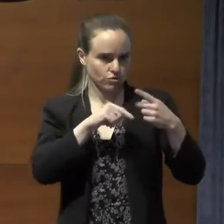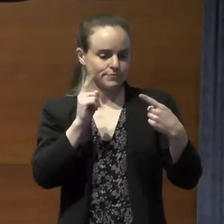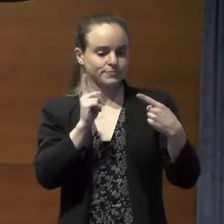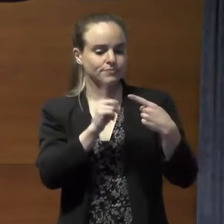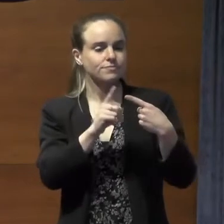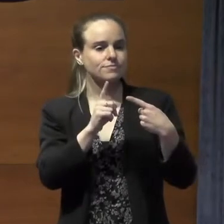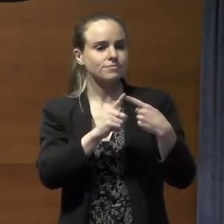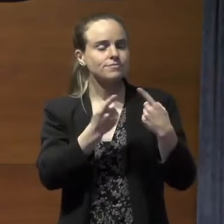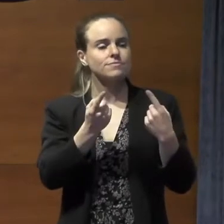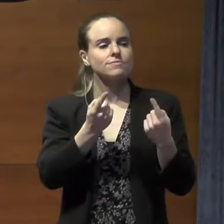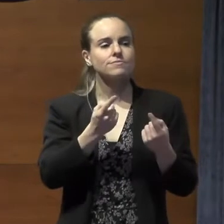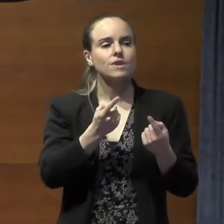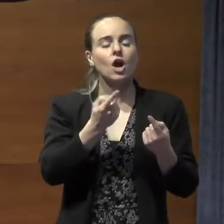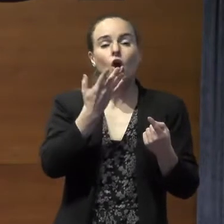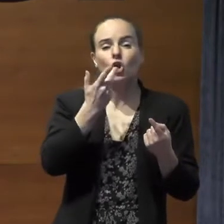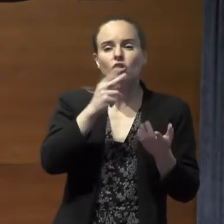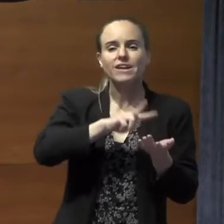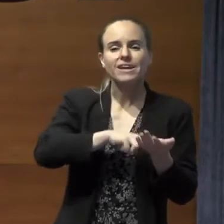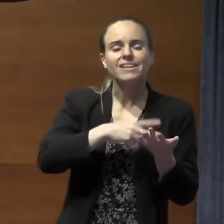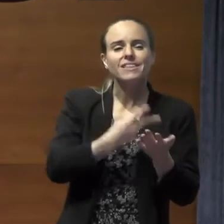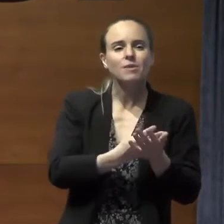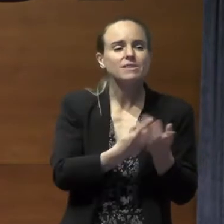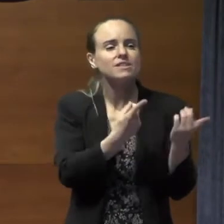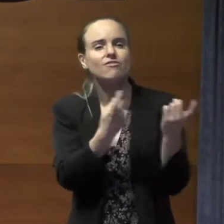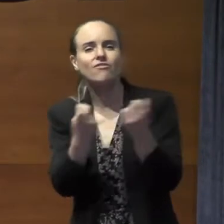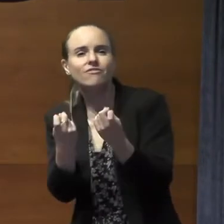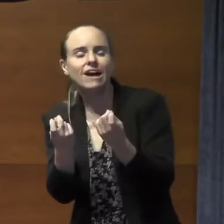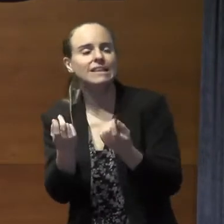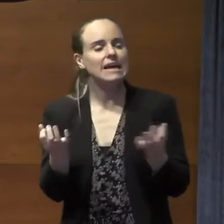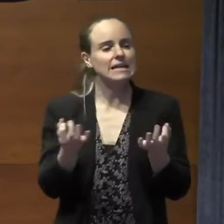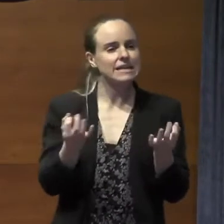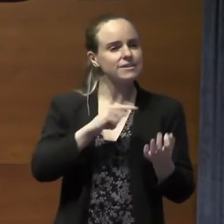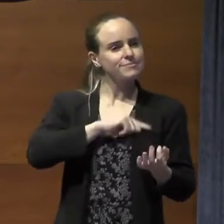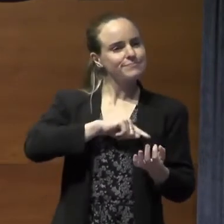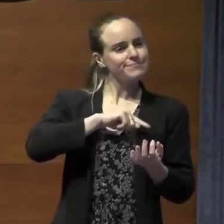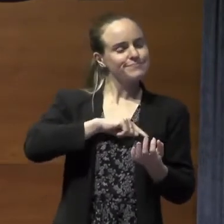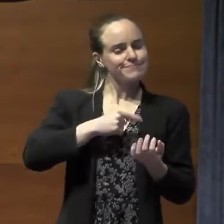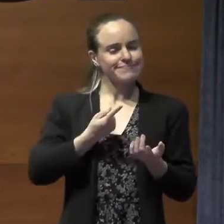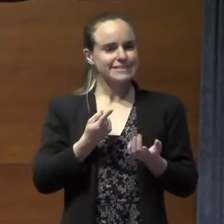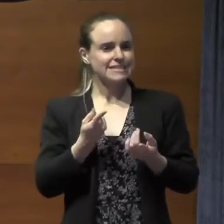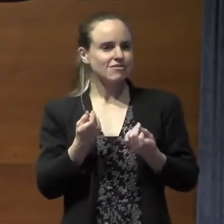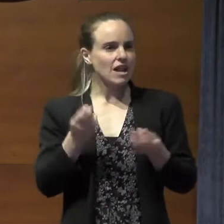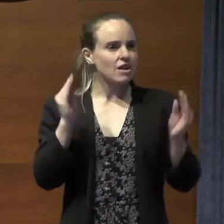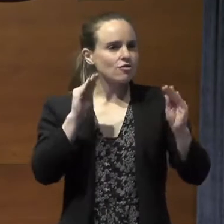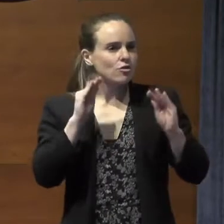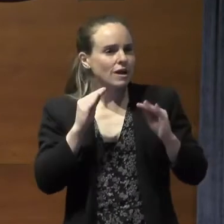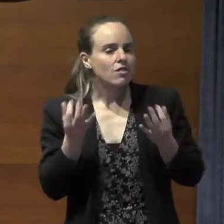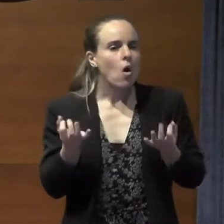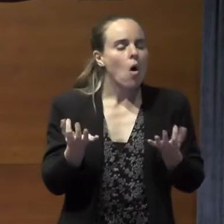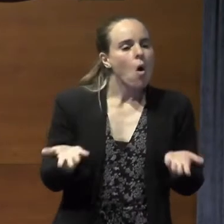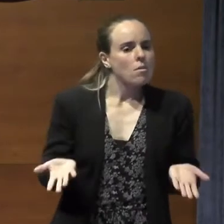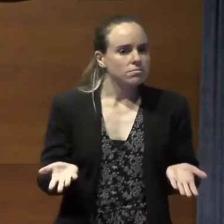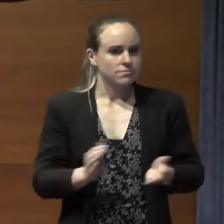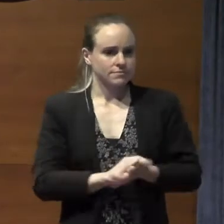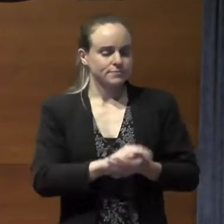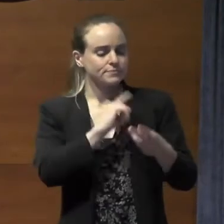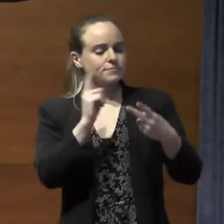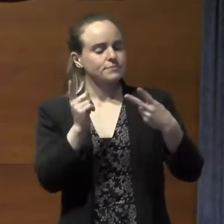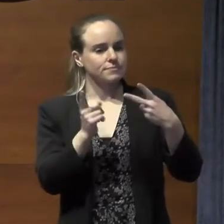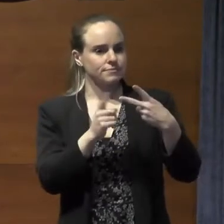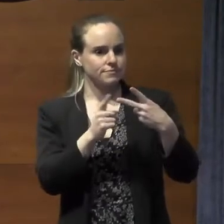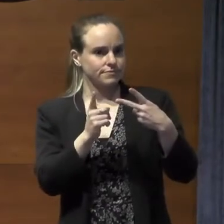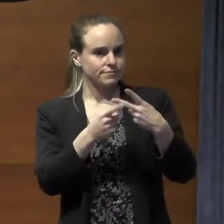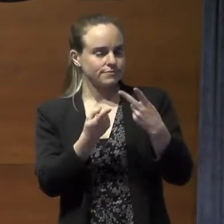las necesidades de las y los intérpretes que trabajan en estos contextos y, de manera más reducida, el de